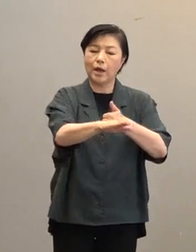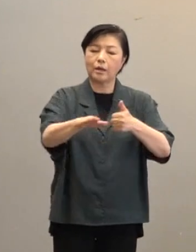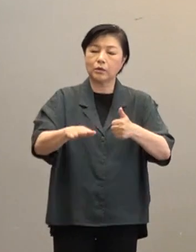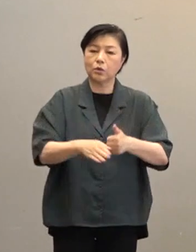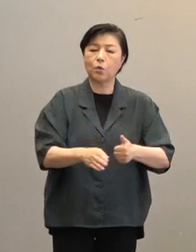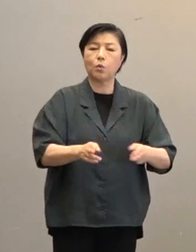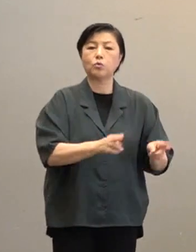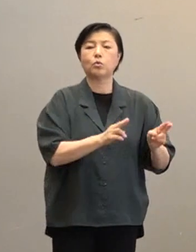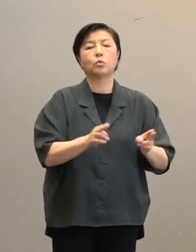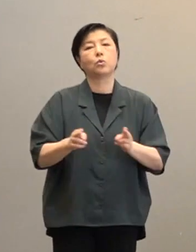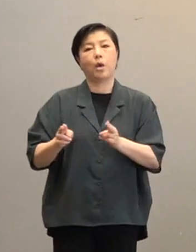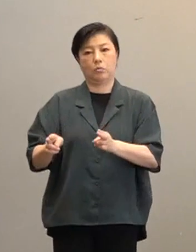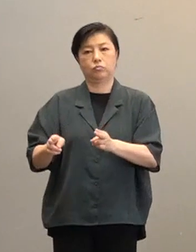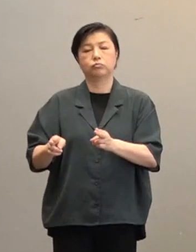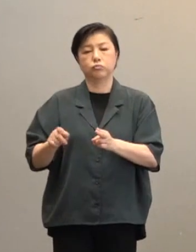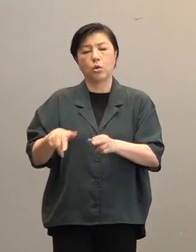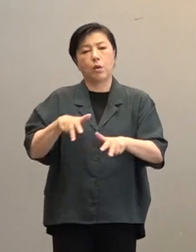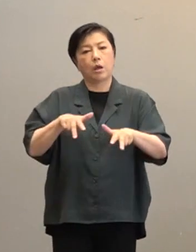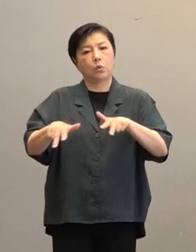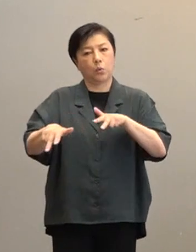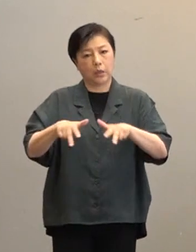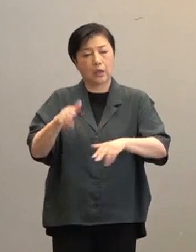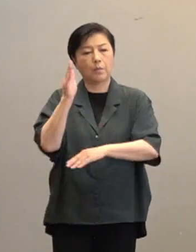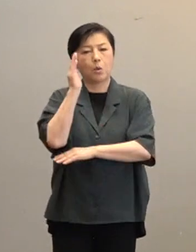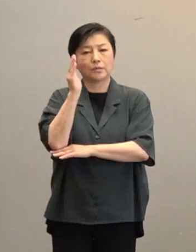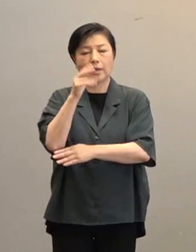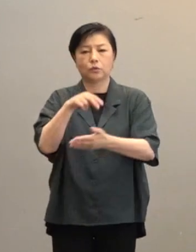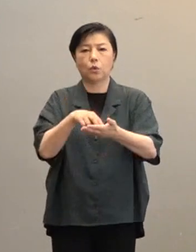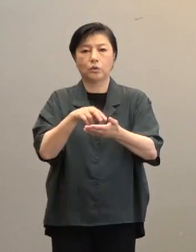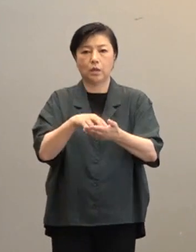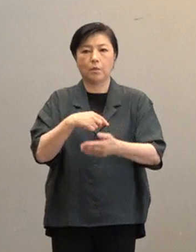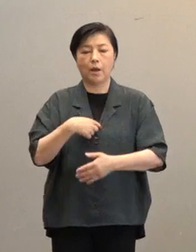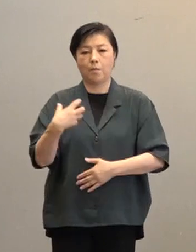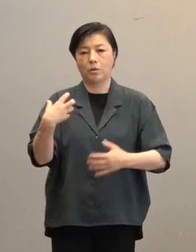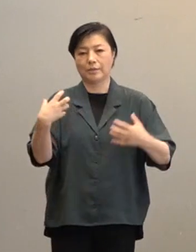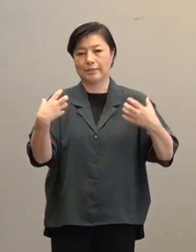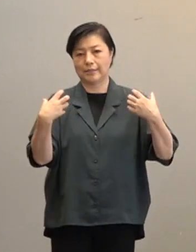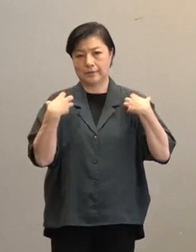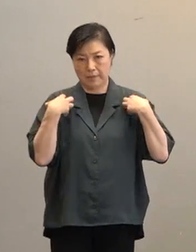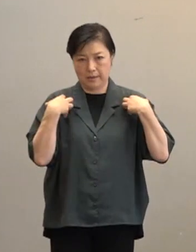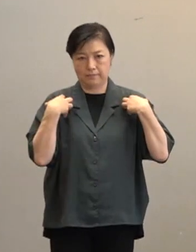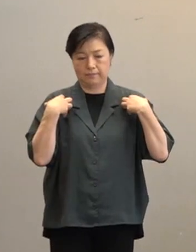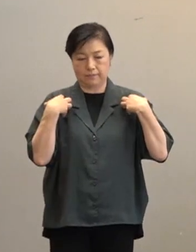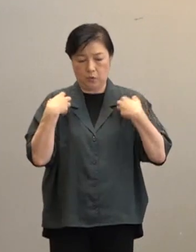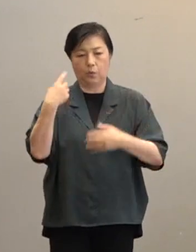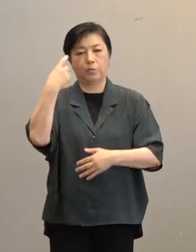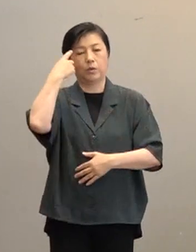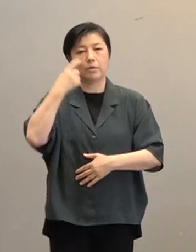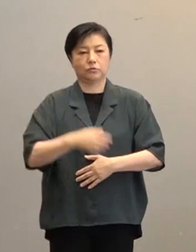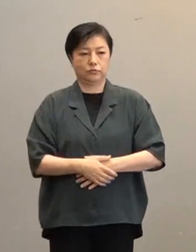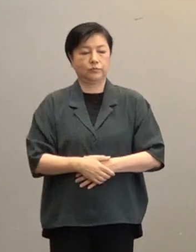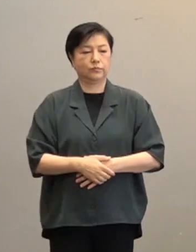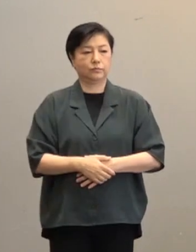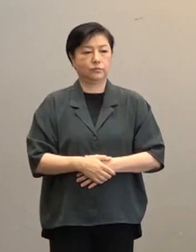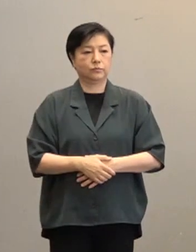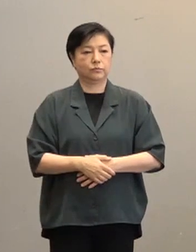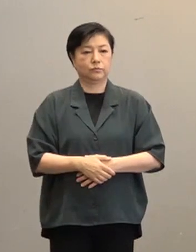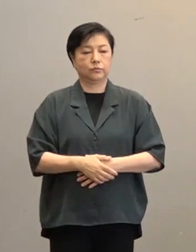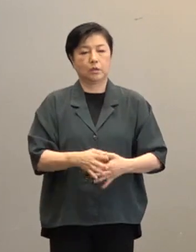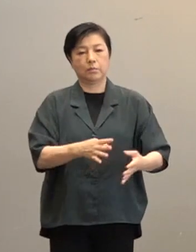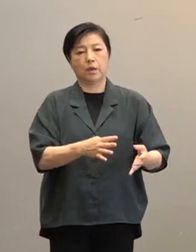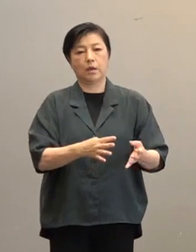のは、これはもう行政にとって政治にとっての私は使命だというふうに思っておりますので、多